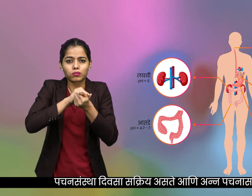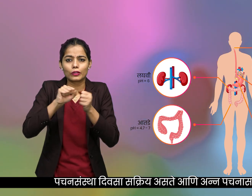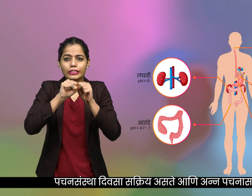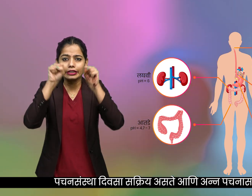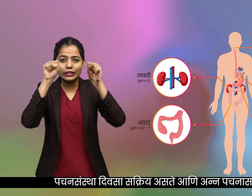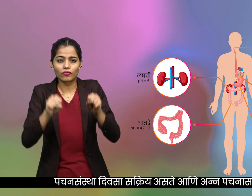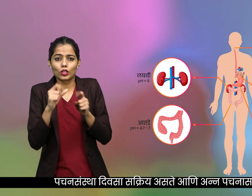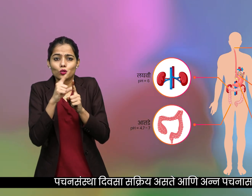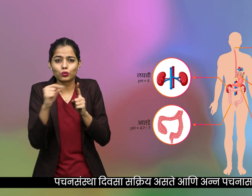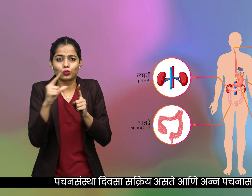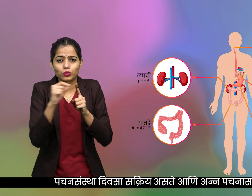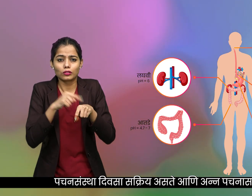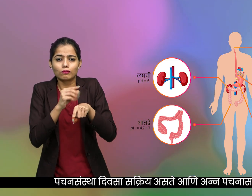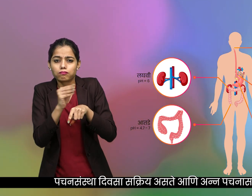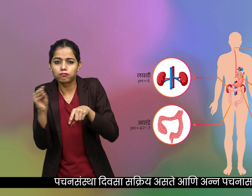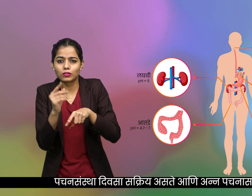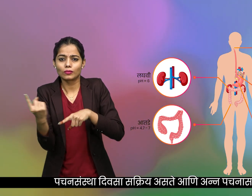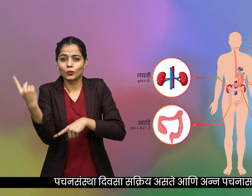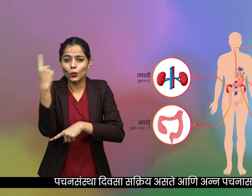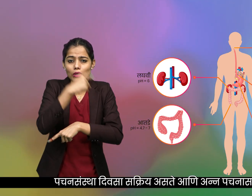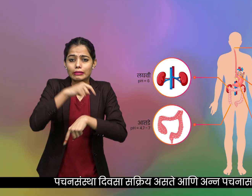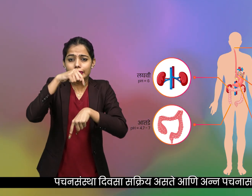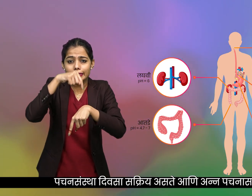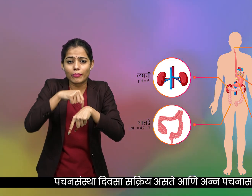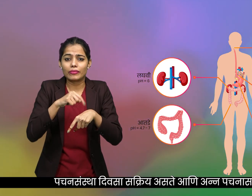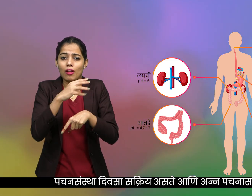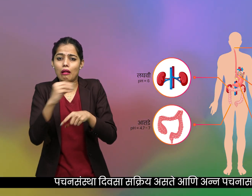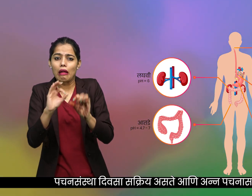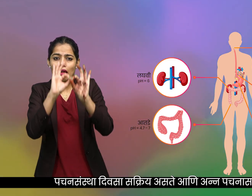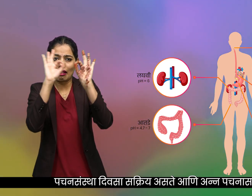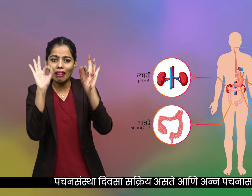पचन संस्था दिवसा सक्रिय असते आणि अन्न पचण्यासाठी तयार असते.